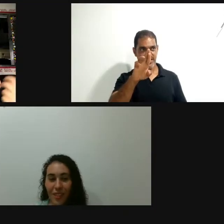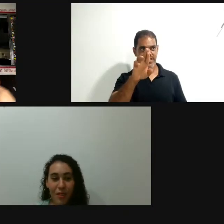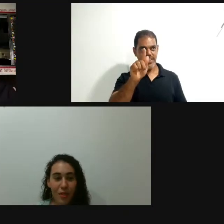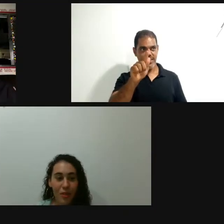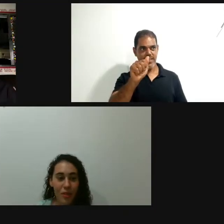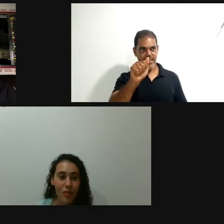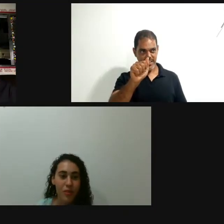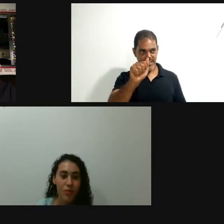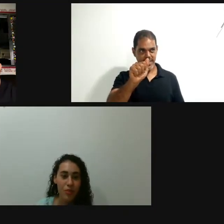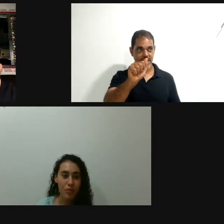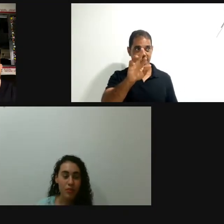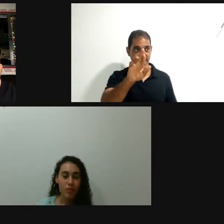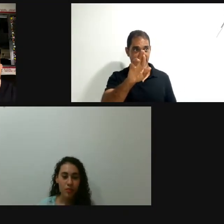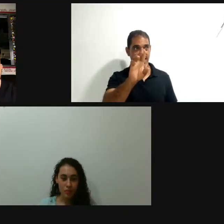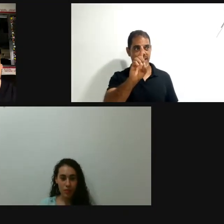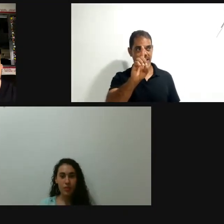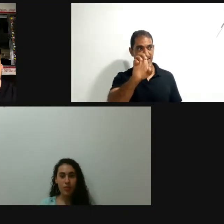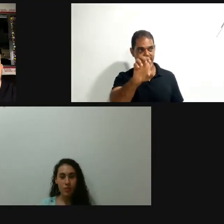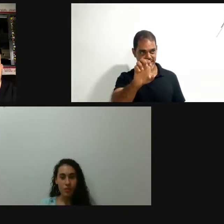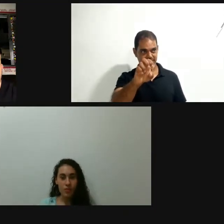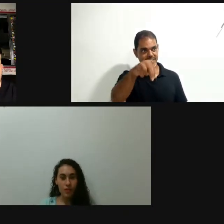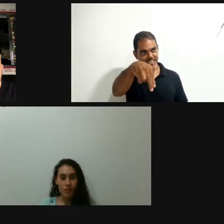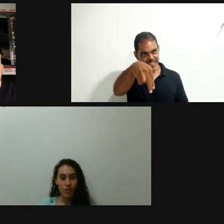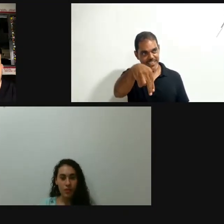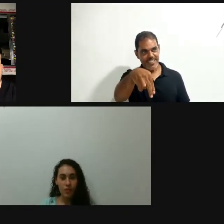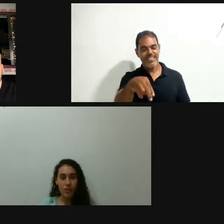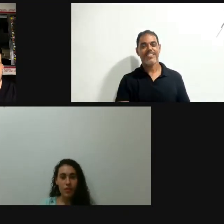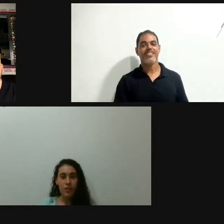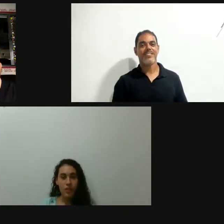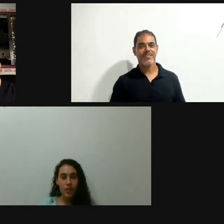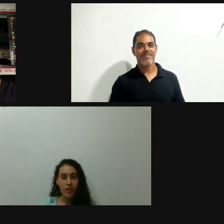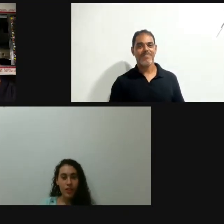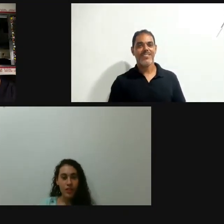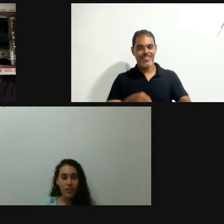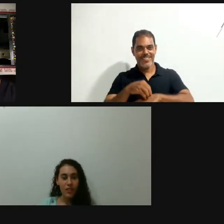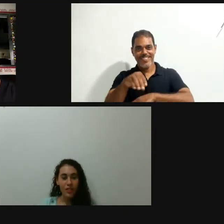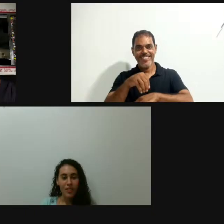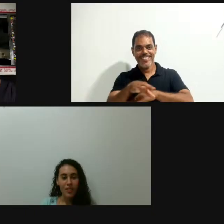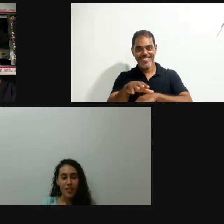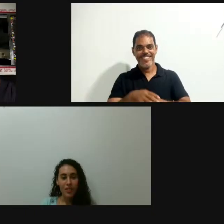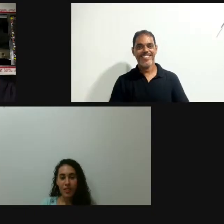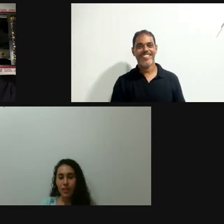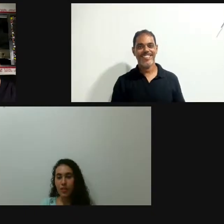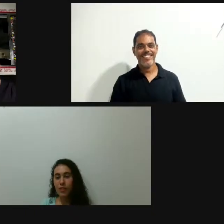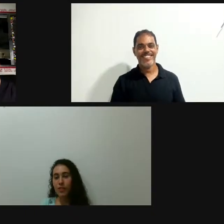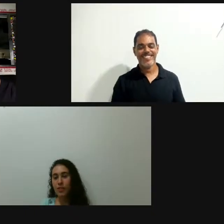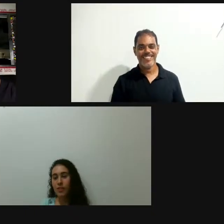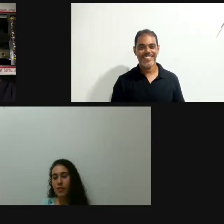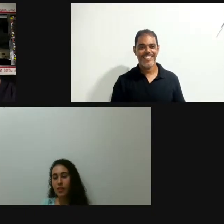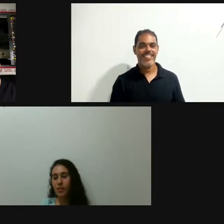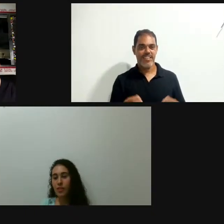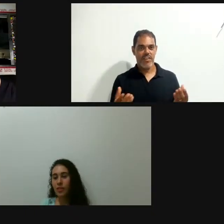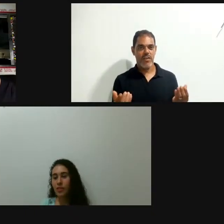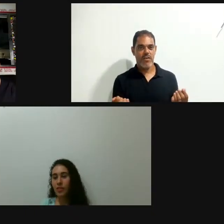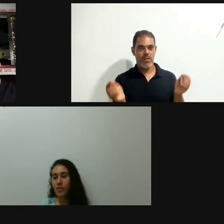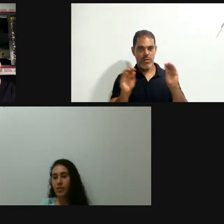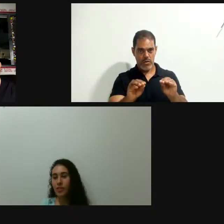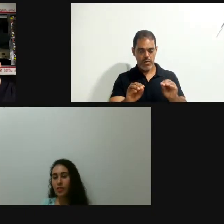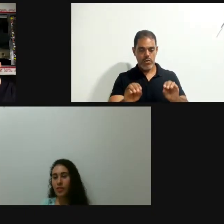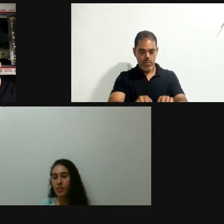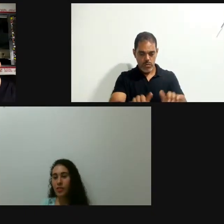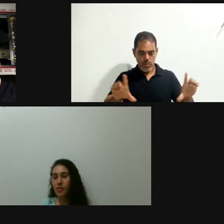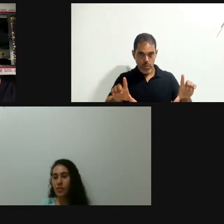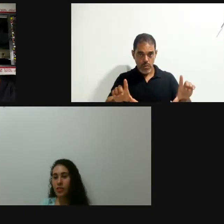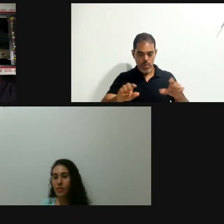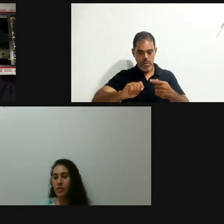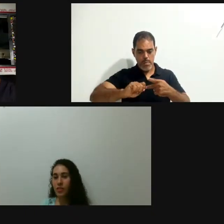nome. Mas a gente está dando um feedback aqui para vocês. Coloquei de novo aqui na tela o Pix da Bia. Você que sentir no